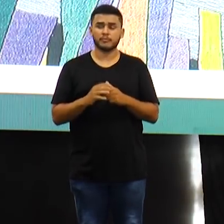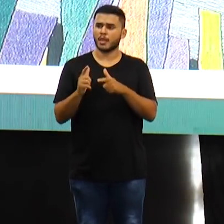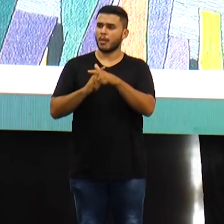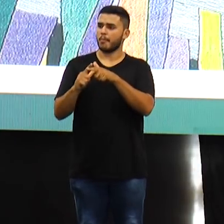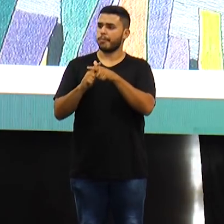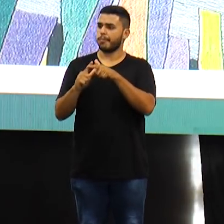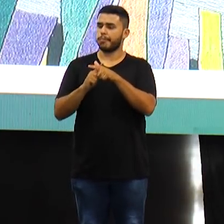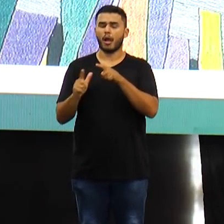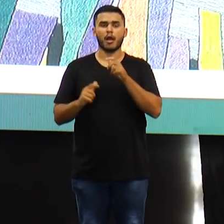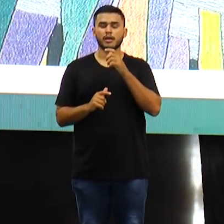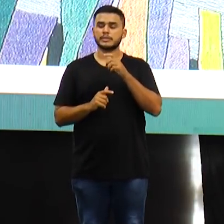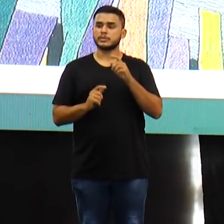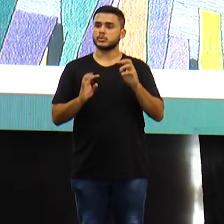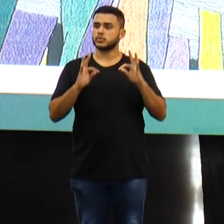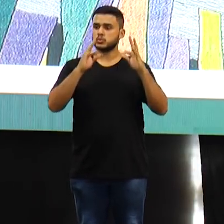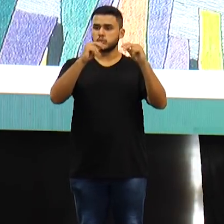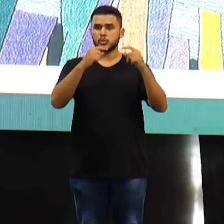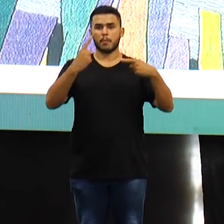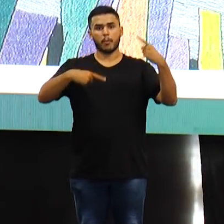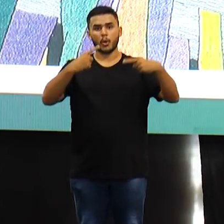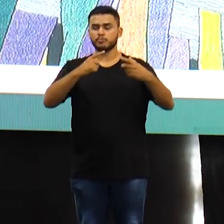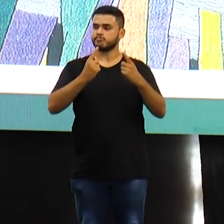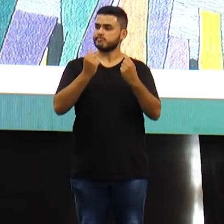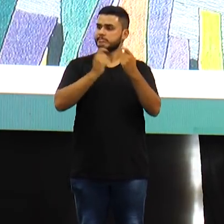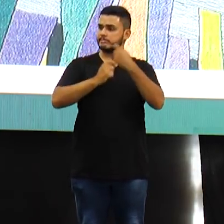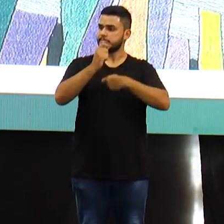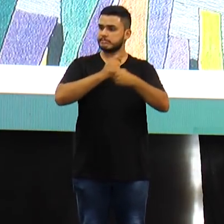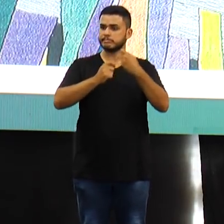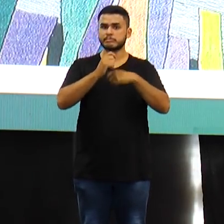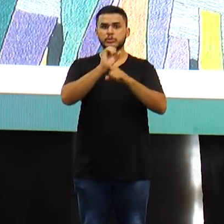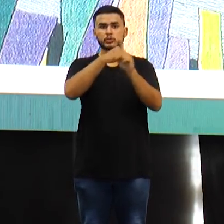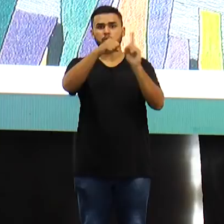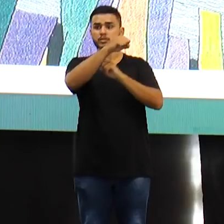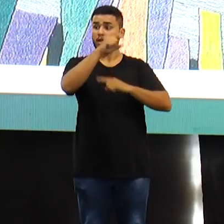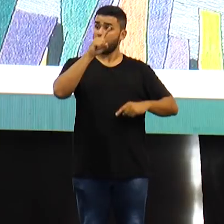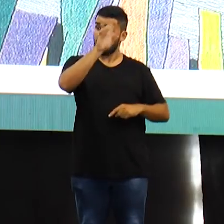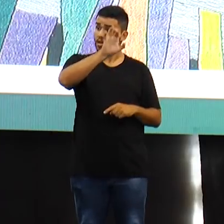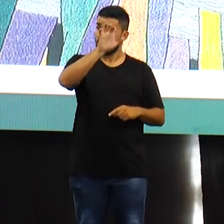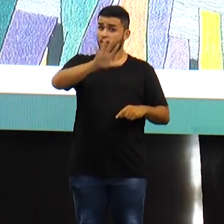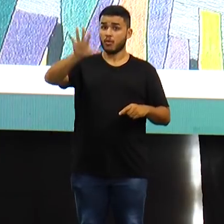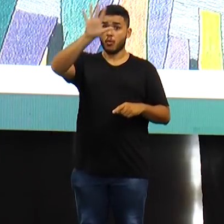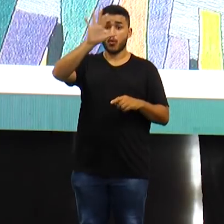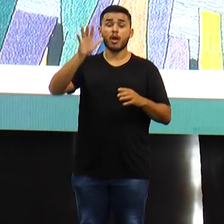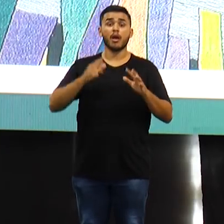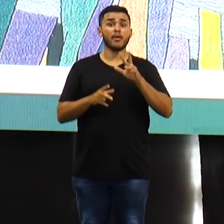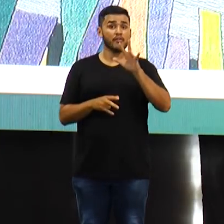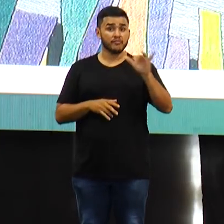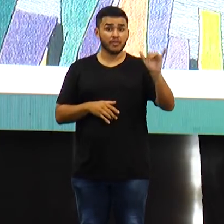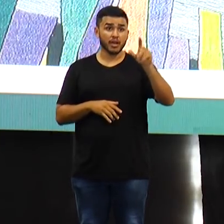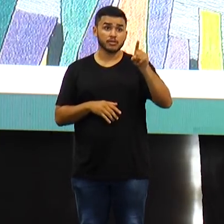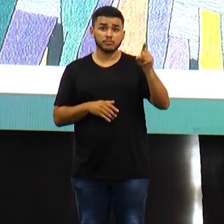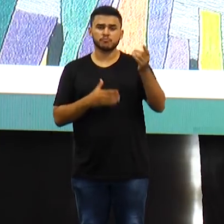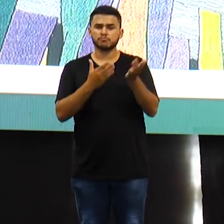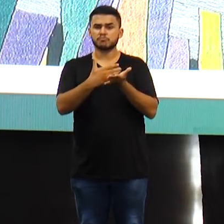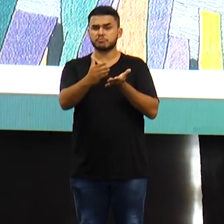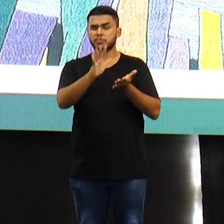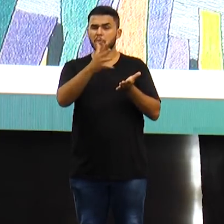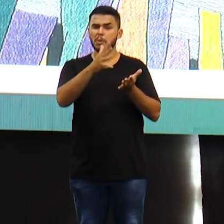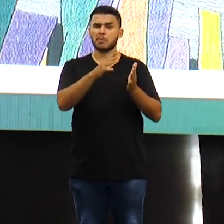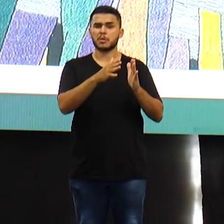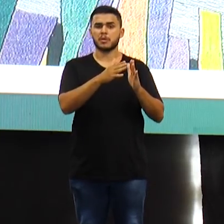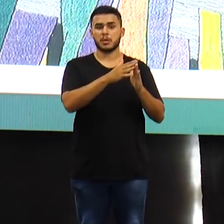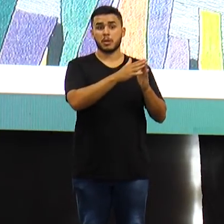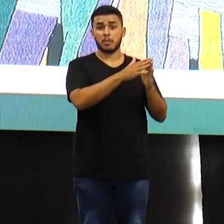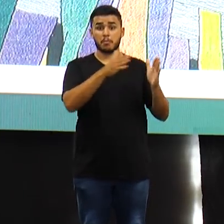na Europa, social, política e econômica, permitirá, nesse intervalo de 20 anos,